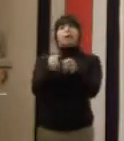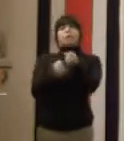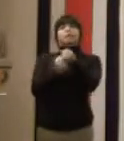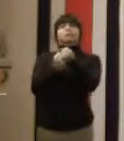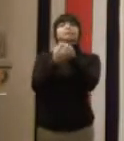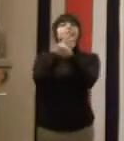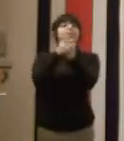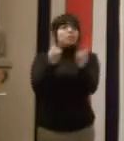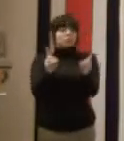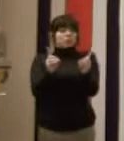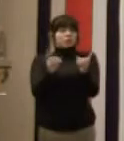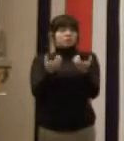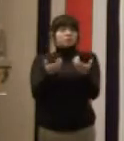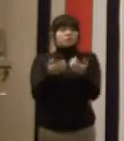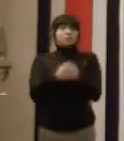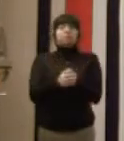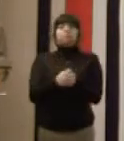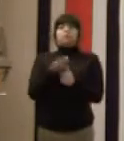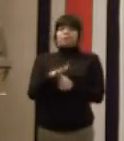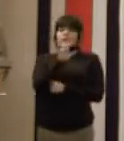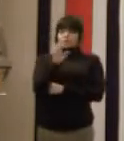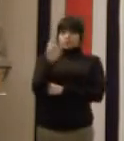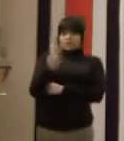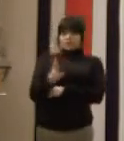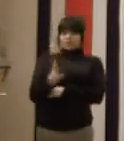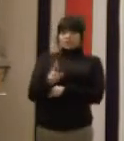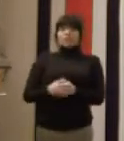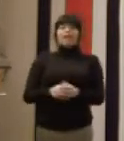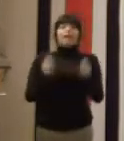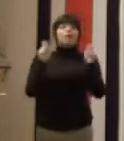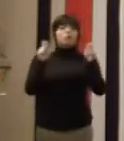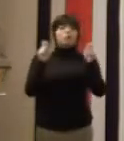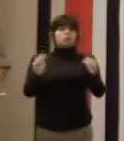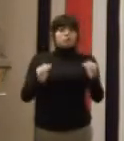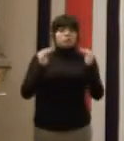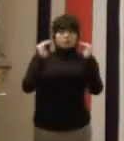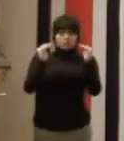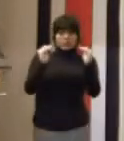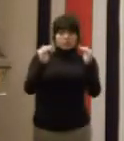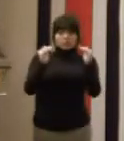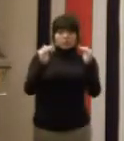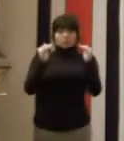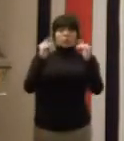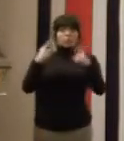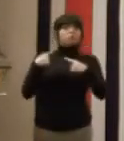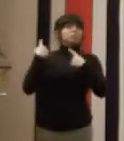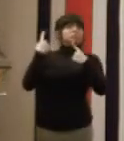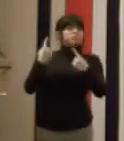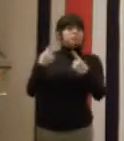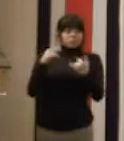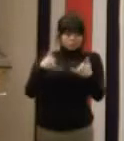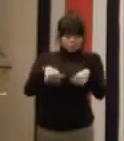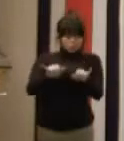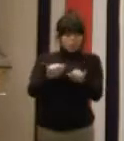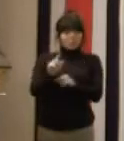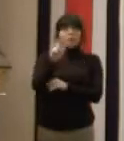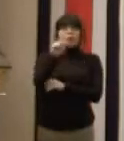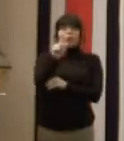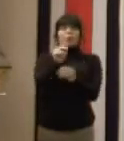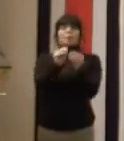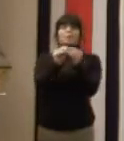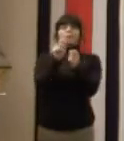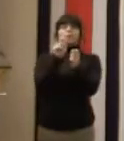la democracia. En Costa Rica, la educación superior ha sido y es uno de los